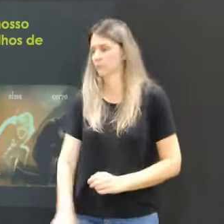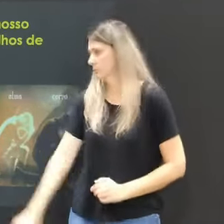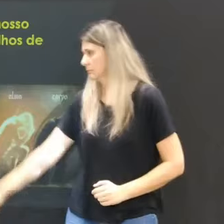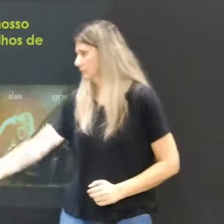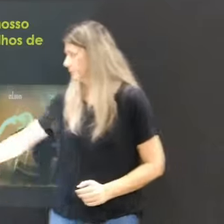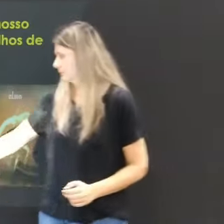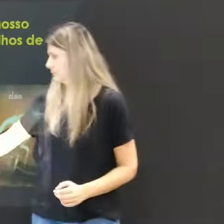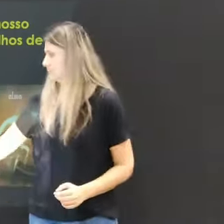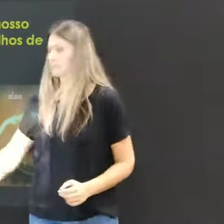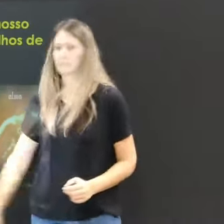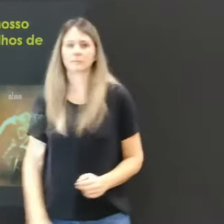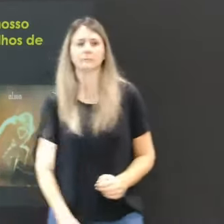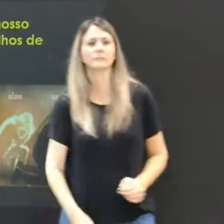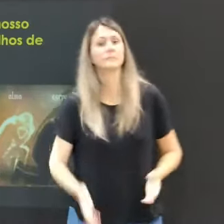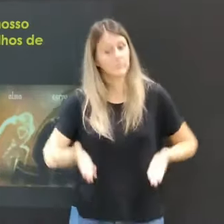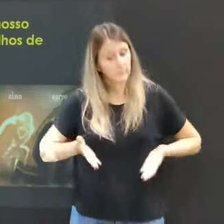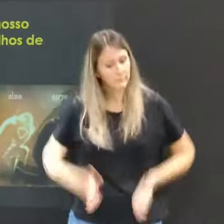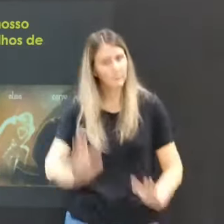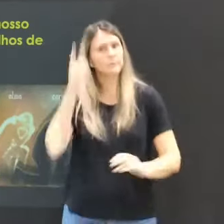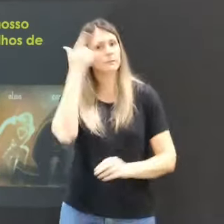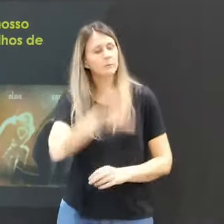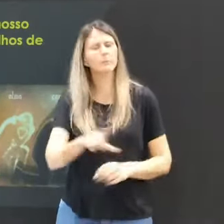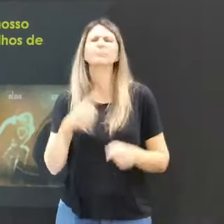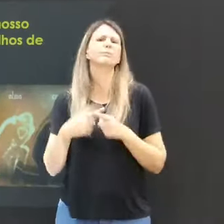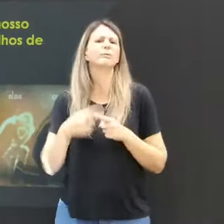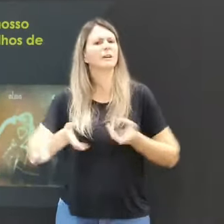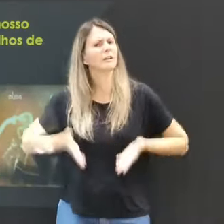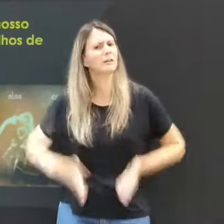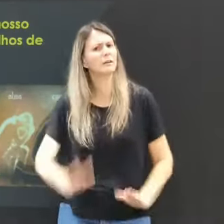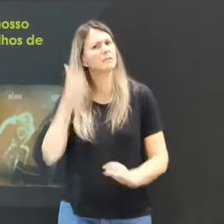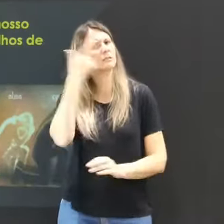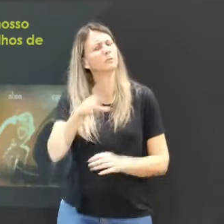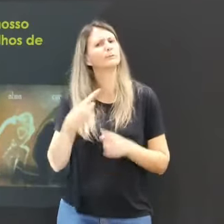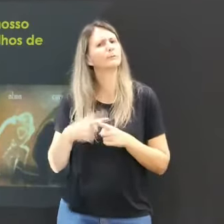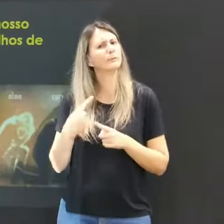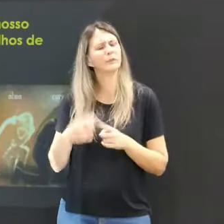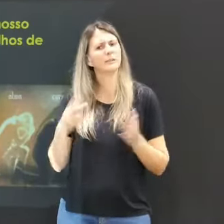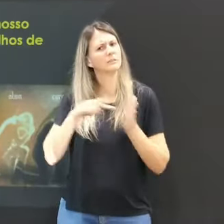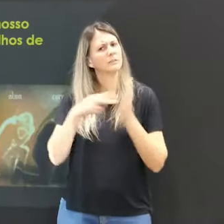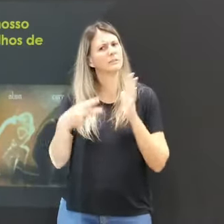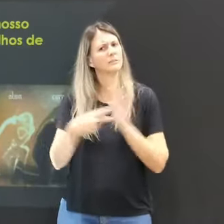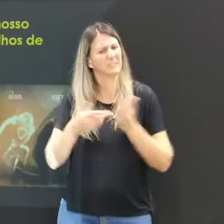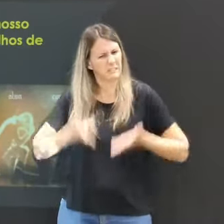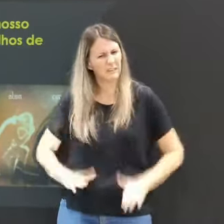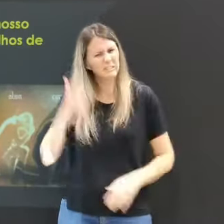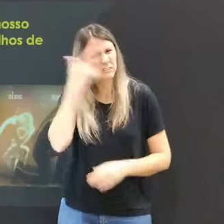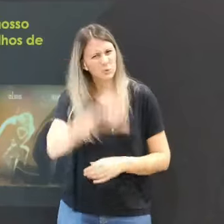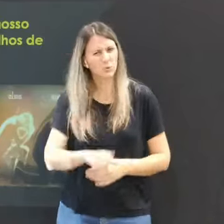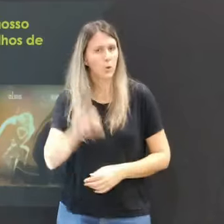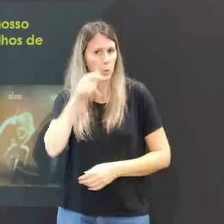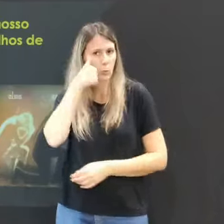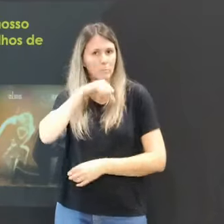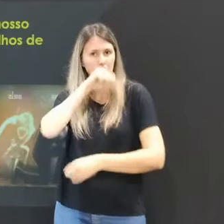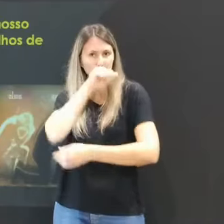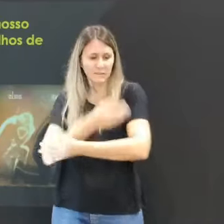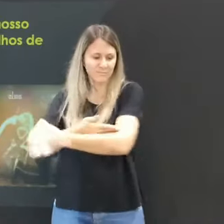novo. Não, nascer de novo. O que significa nascer de novo? Como assim? Nascer de novo. A minha mãe vai